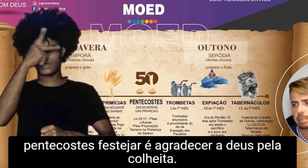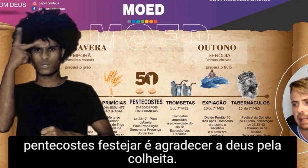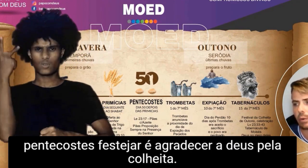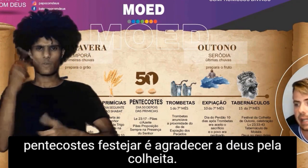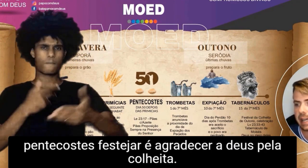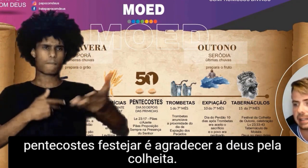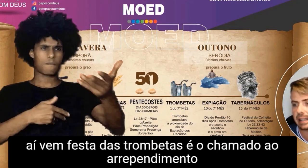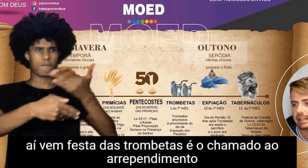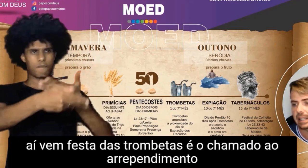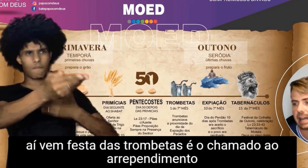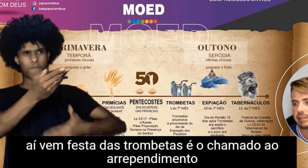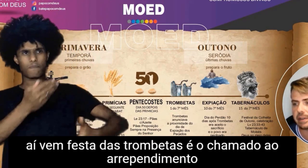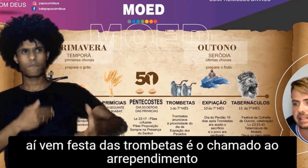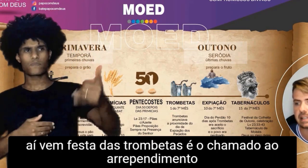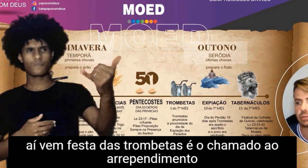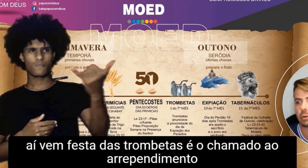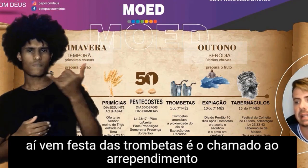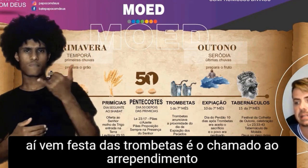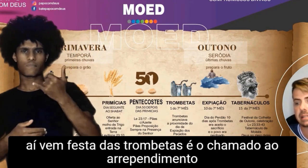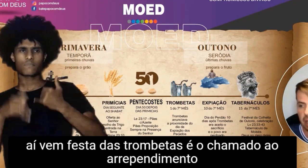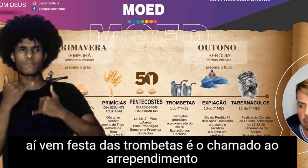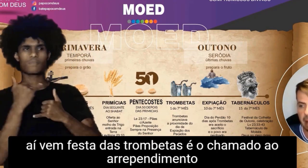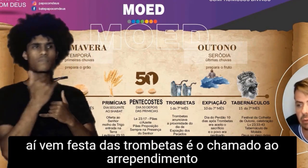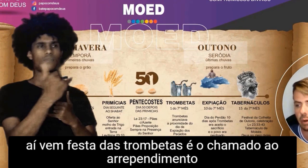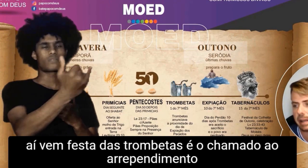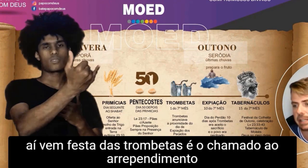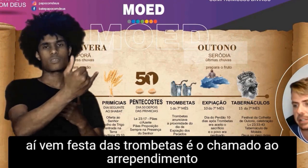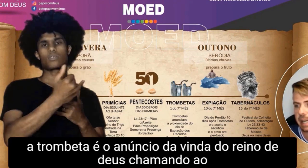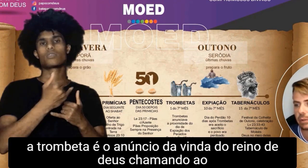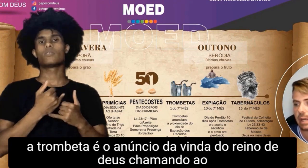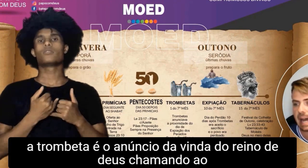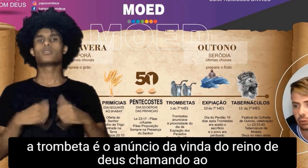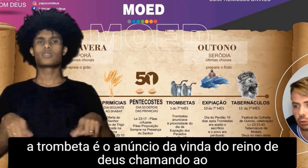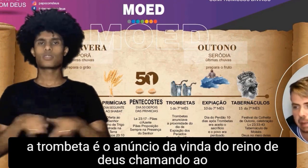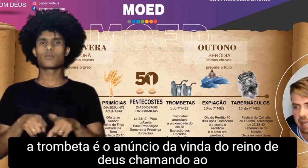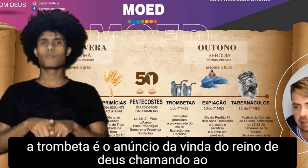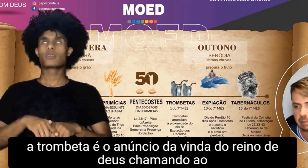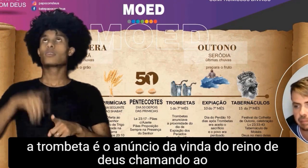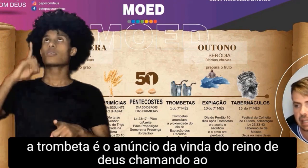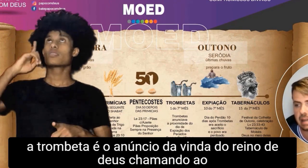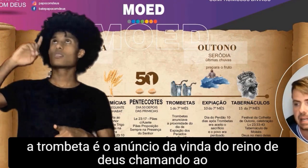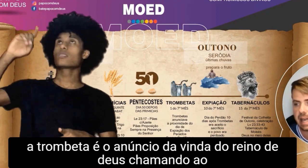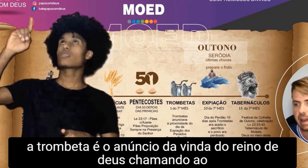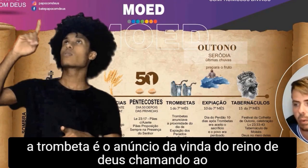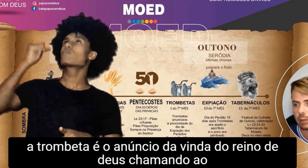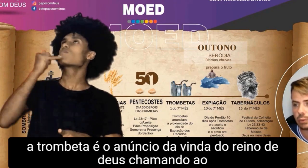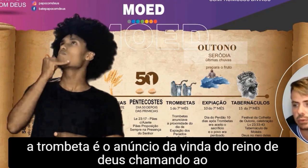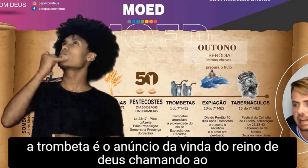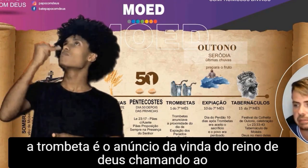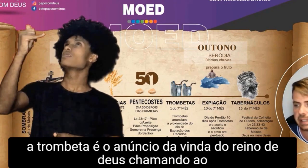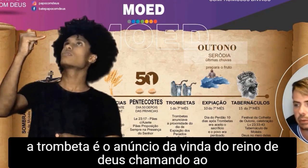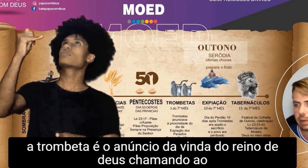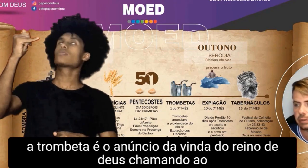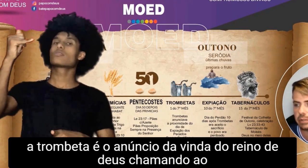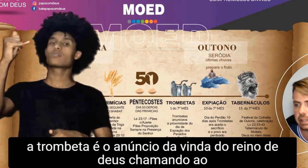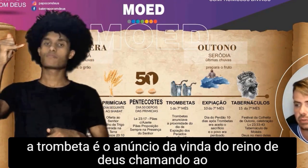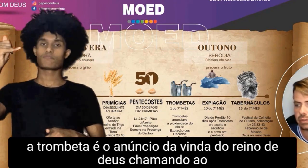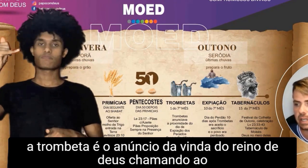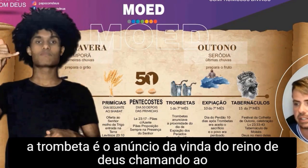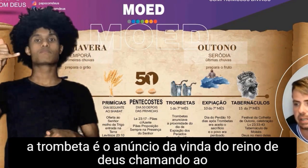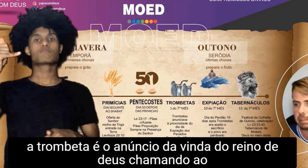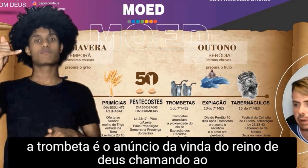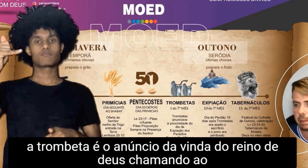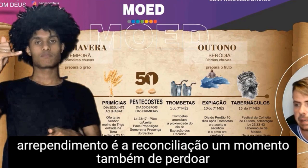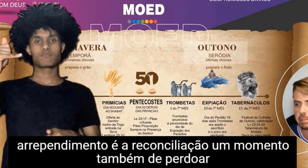a Deus pela colheita. Aí vem festa das trombetas, é o chamado ao arrependimento. A trombeta, tá, é o anúncio da vinda do reino de